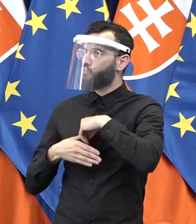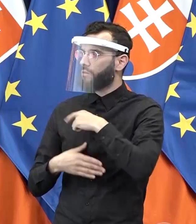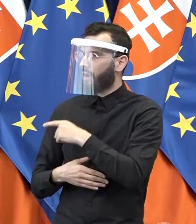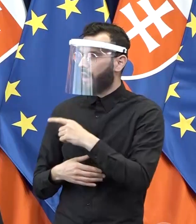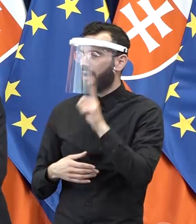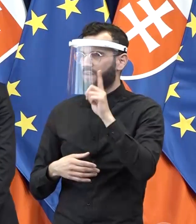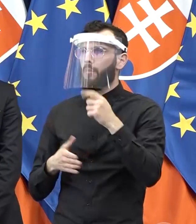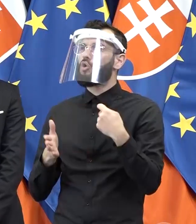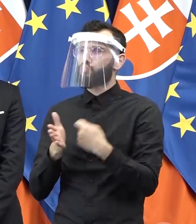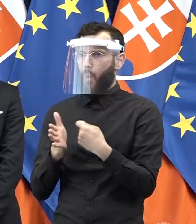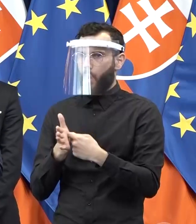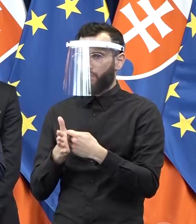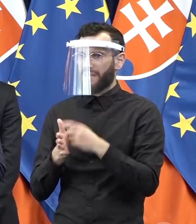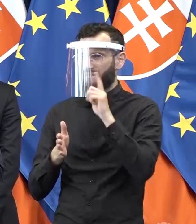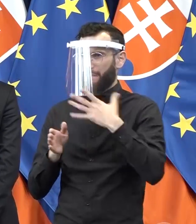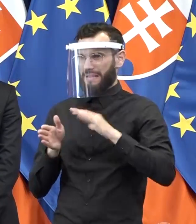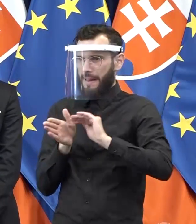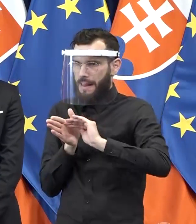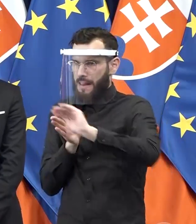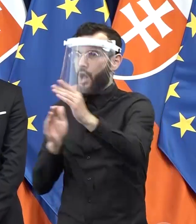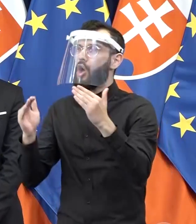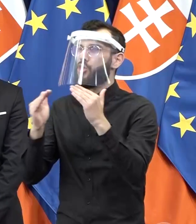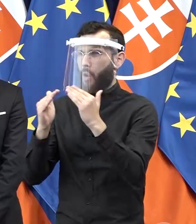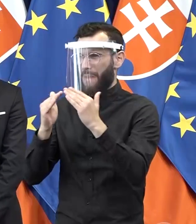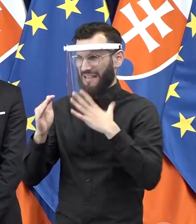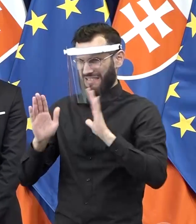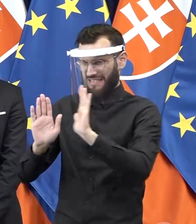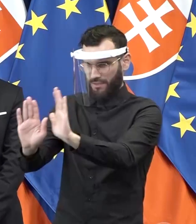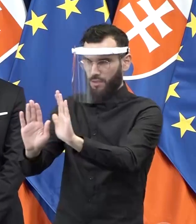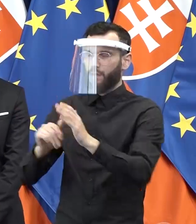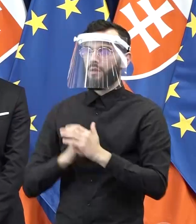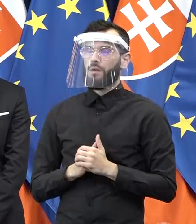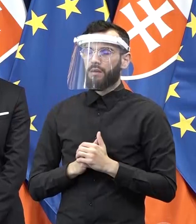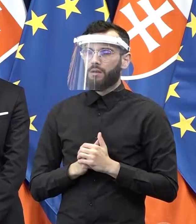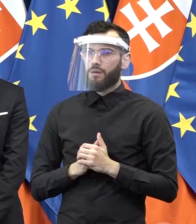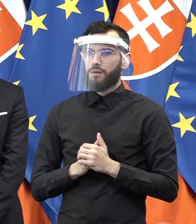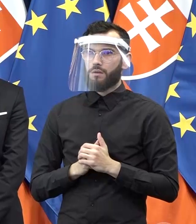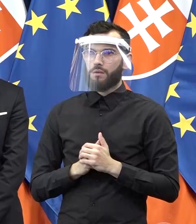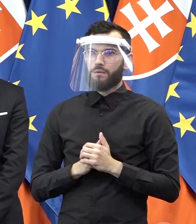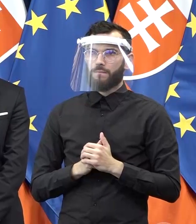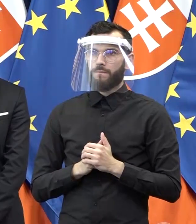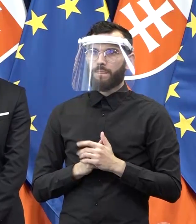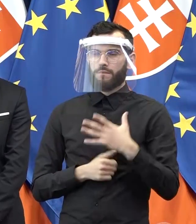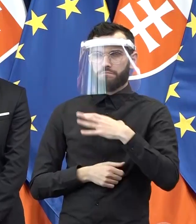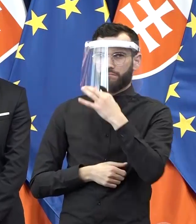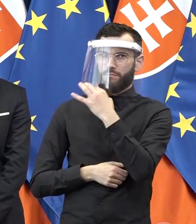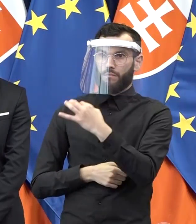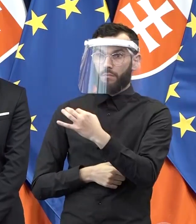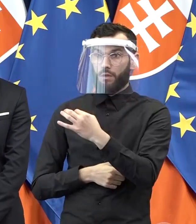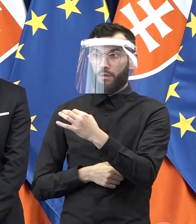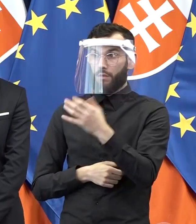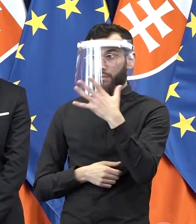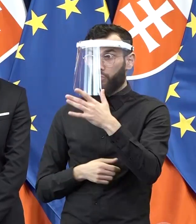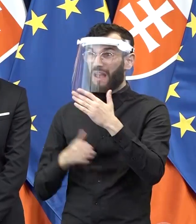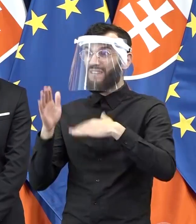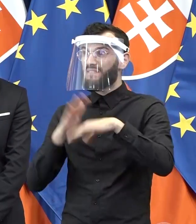Keďže dôchodcov v podstate úplne izolujete doma, alebo teda čo najviac, tak je to taká hypotetická otázka, že či sa nezvýši